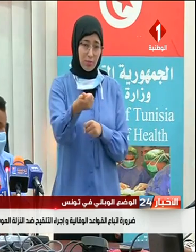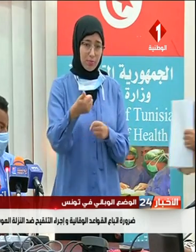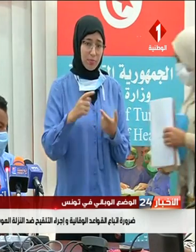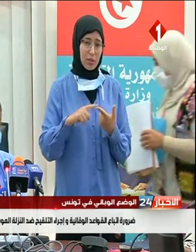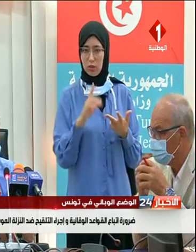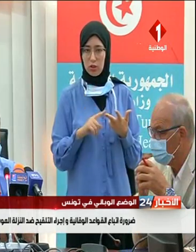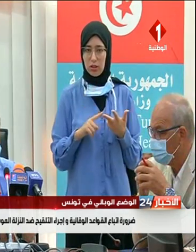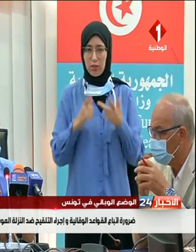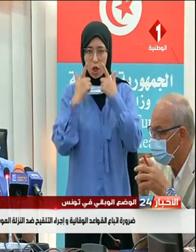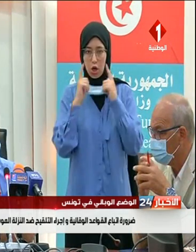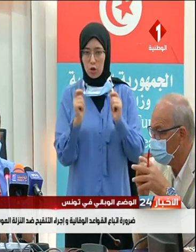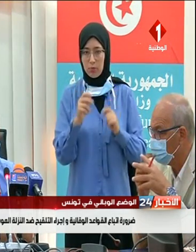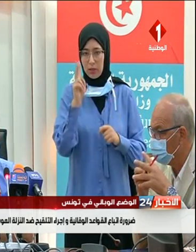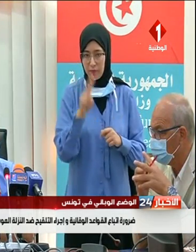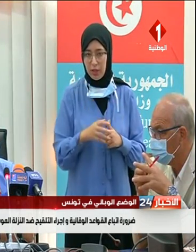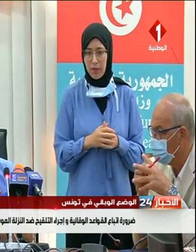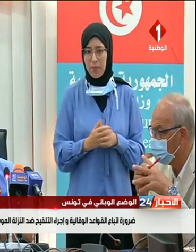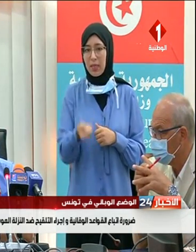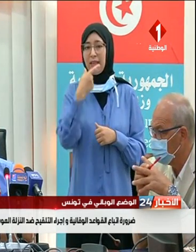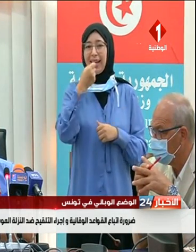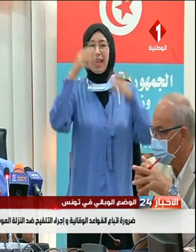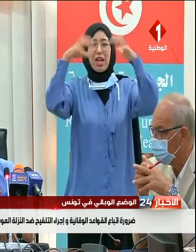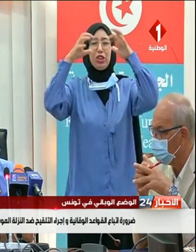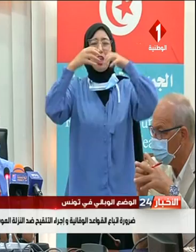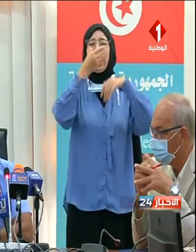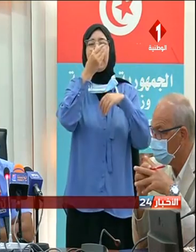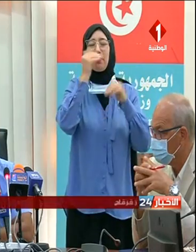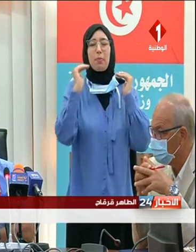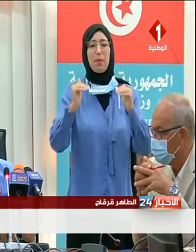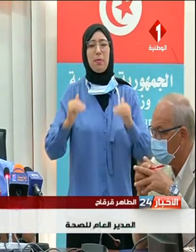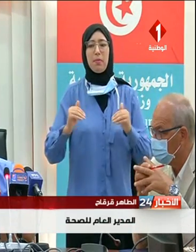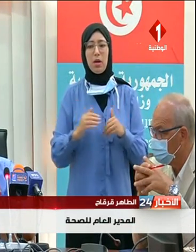الاصابه راوا والتوقيع على النسبه الموسميه